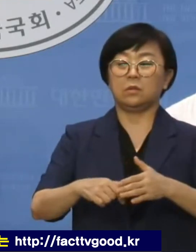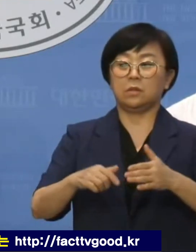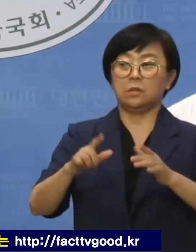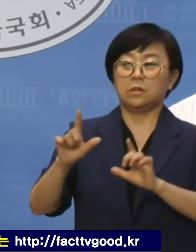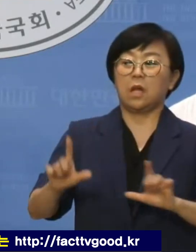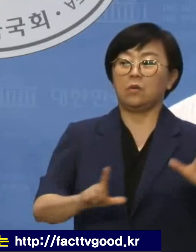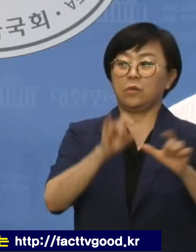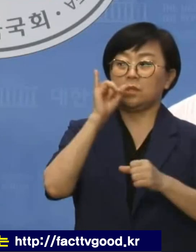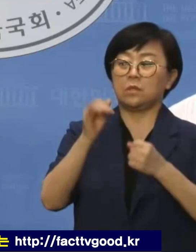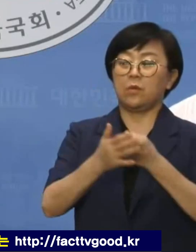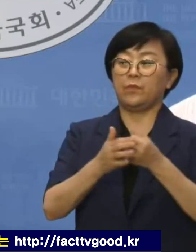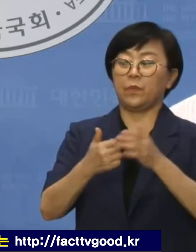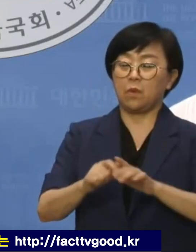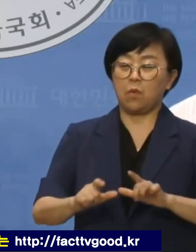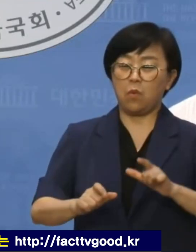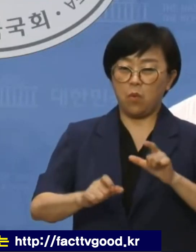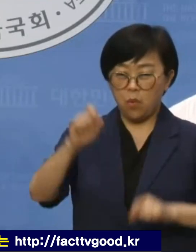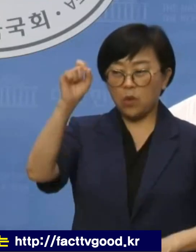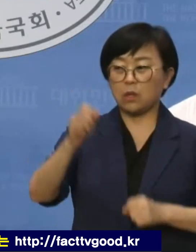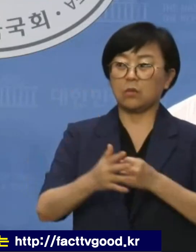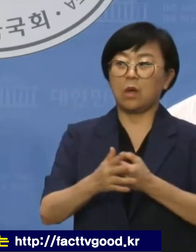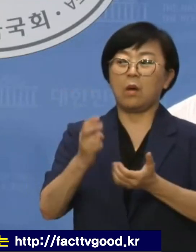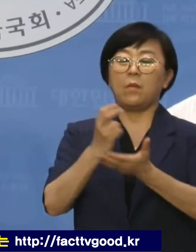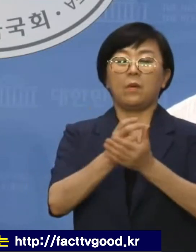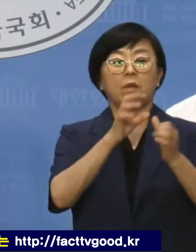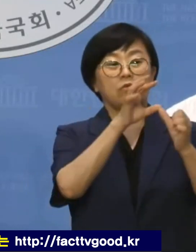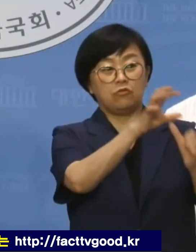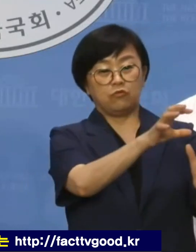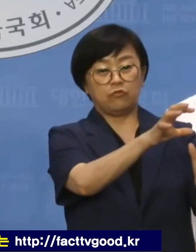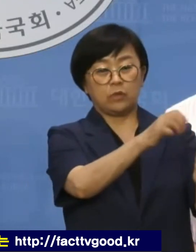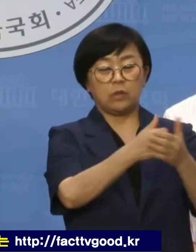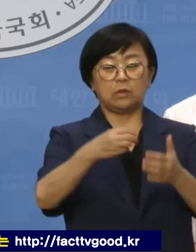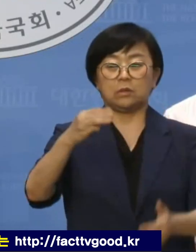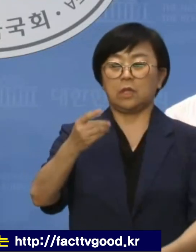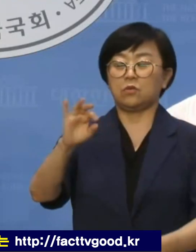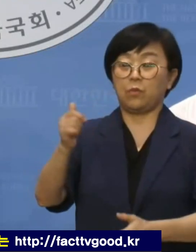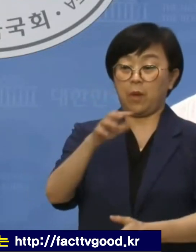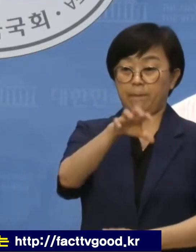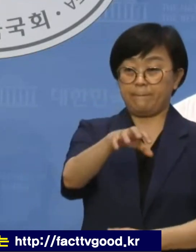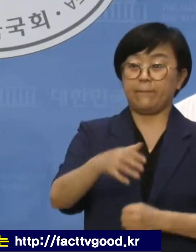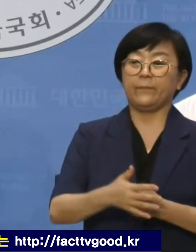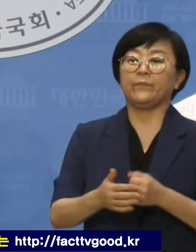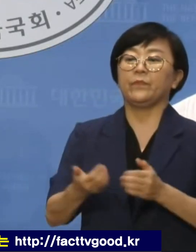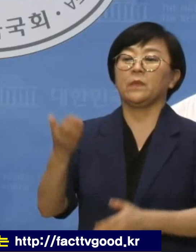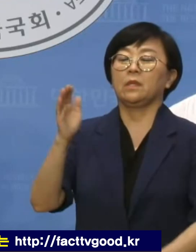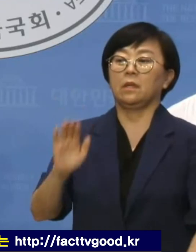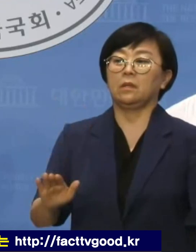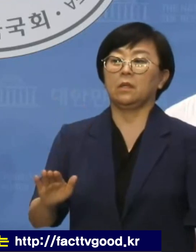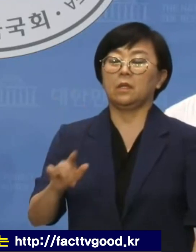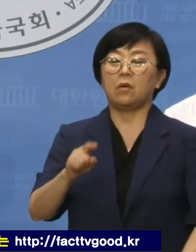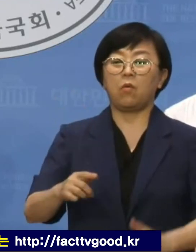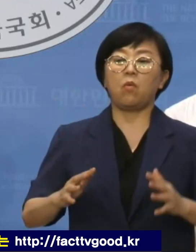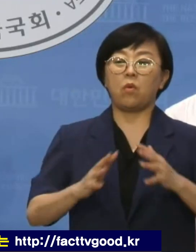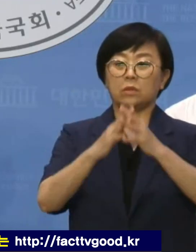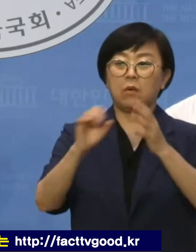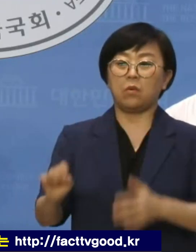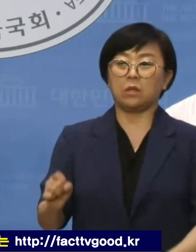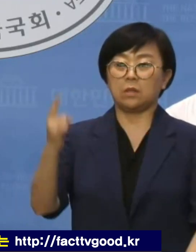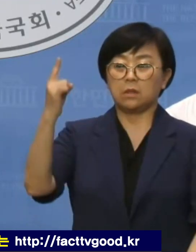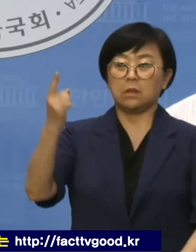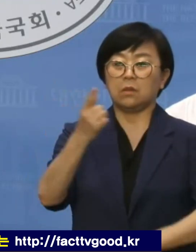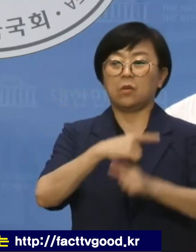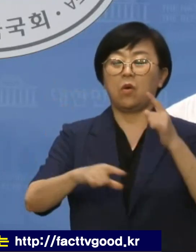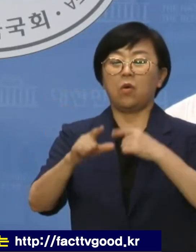처음 말씀드린 것처럼 오랜 동안 규제에 묶여져 있던 태촌면, 남정면입니다. 그런데 이런 공사로 인해